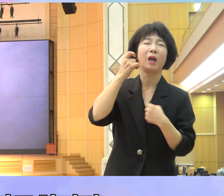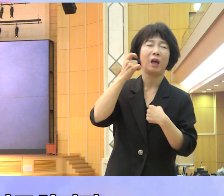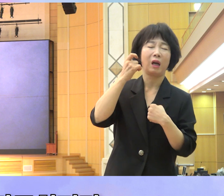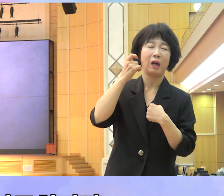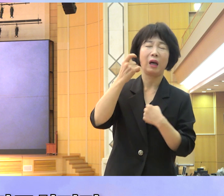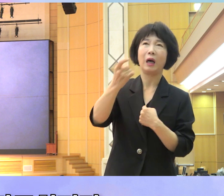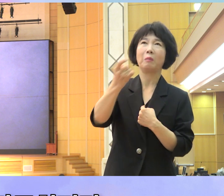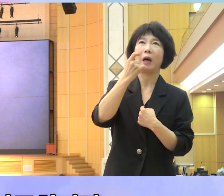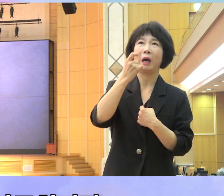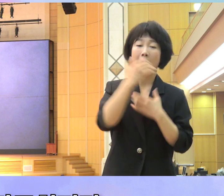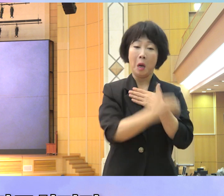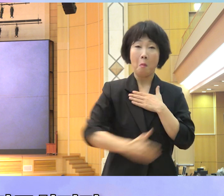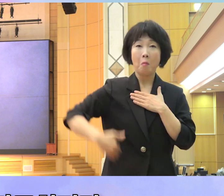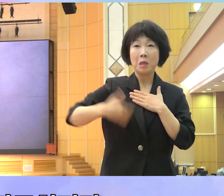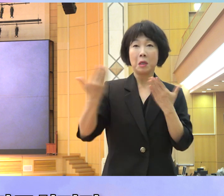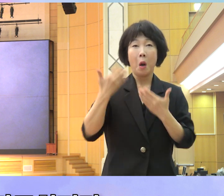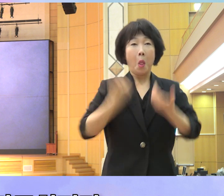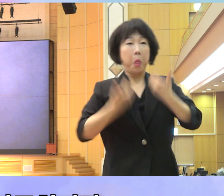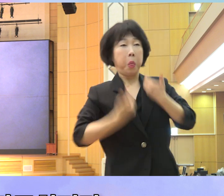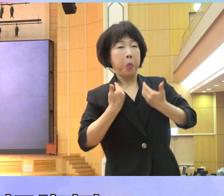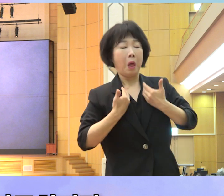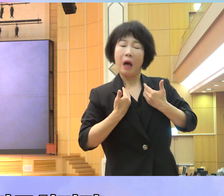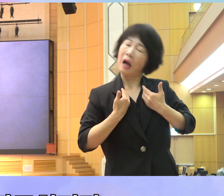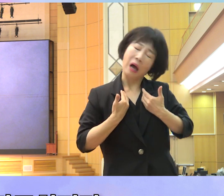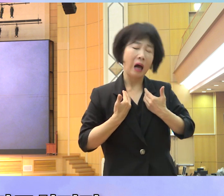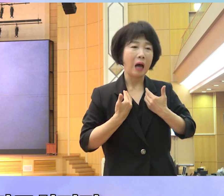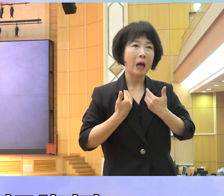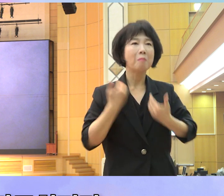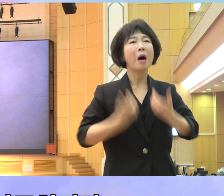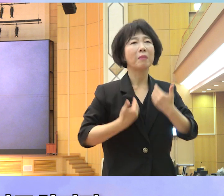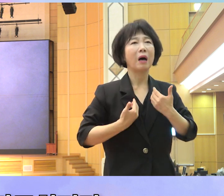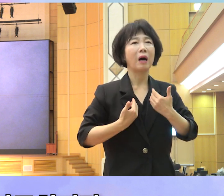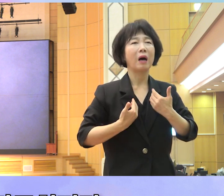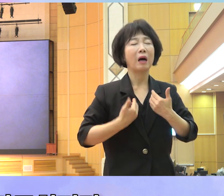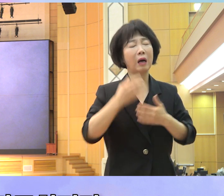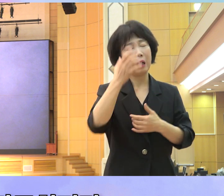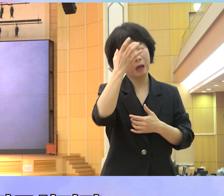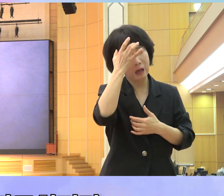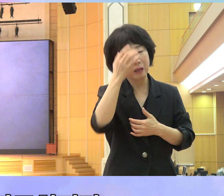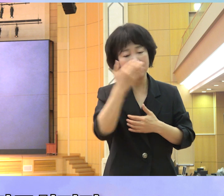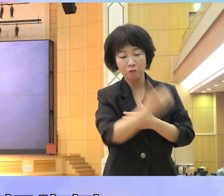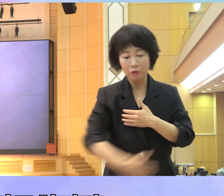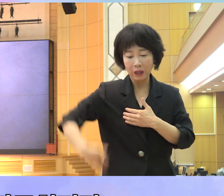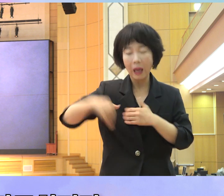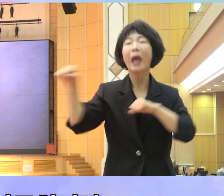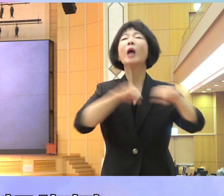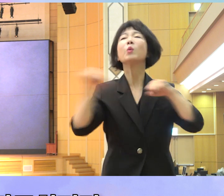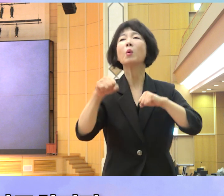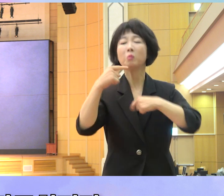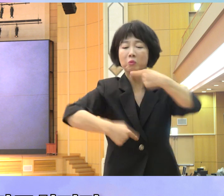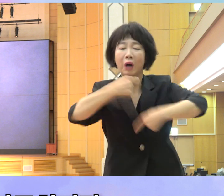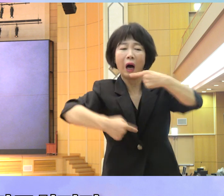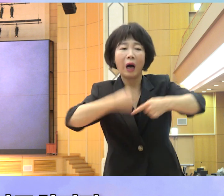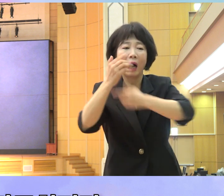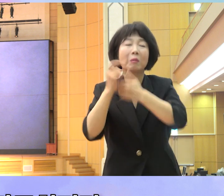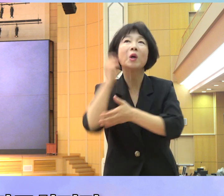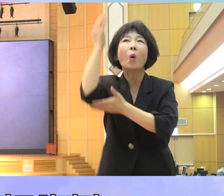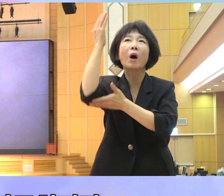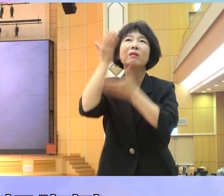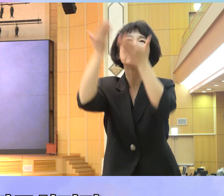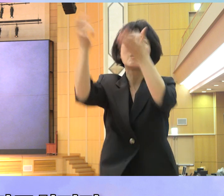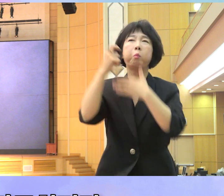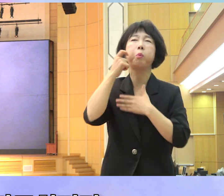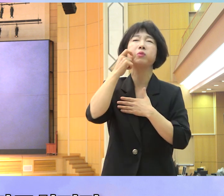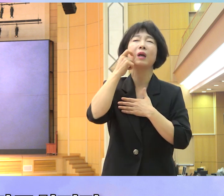돌리기보다는 육신의 일을 치우치지는 아니하였는지, 우리의 입술과 행실에는 하나님의 영광을